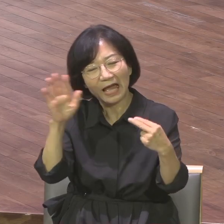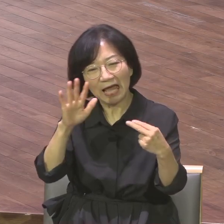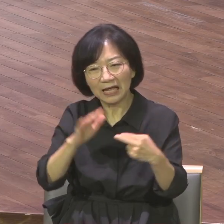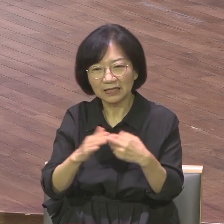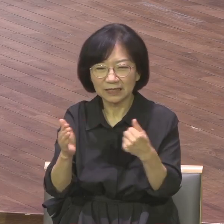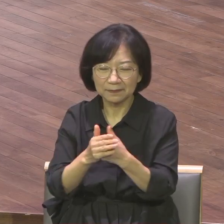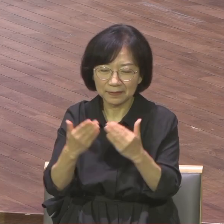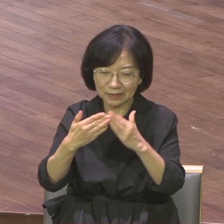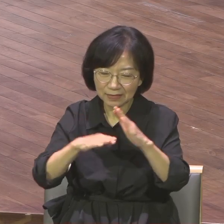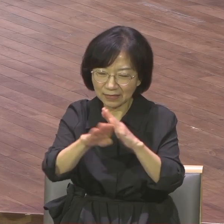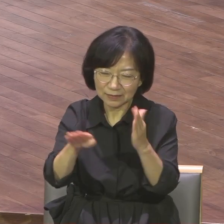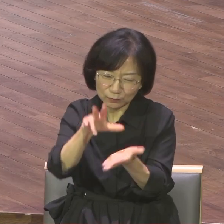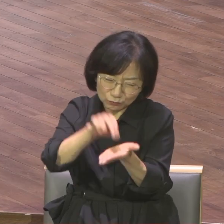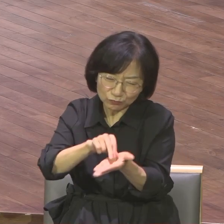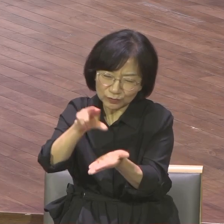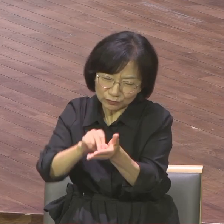생기지요.